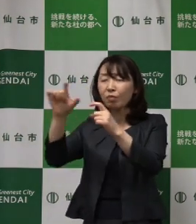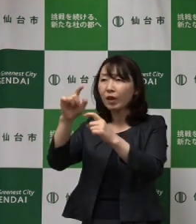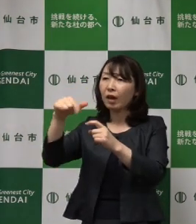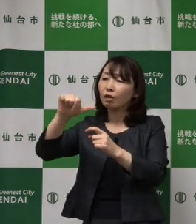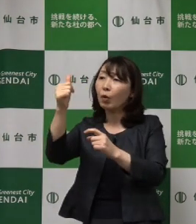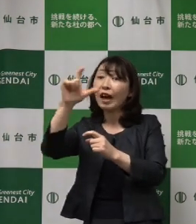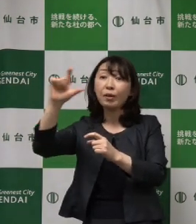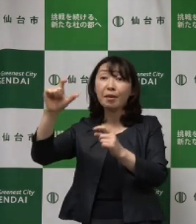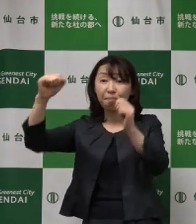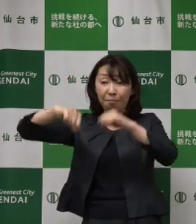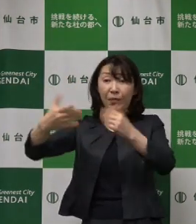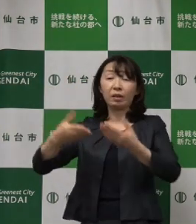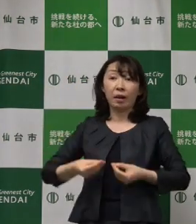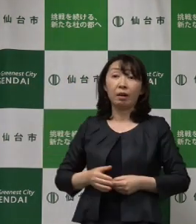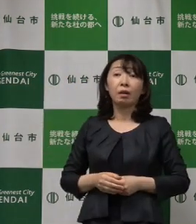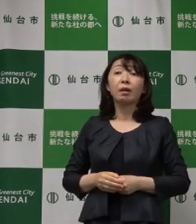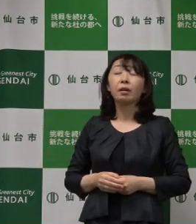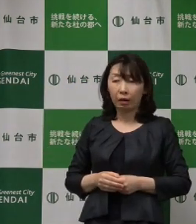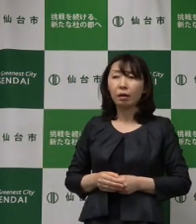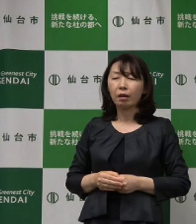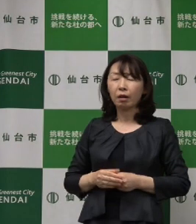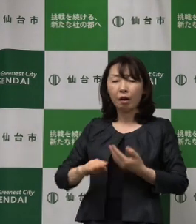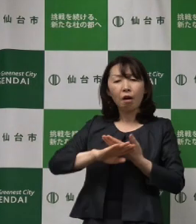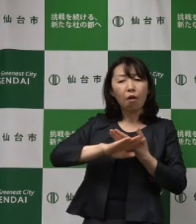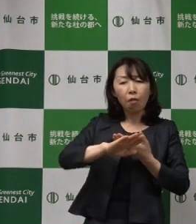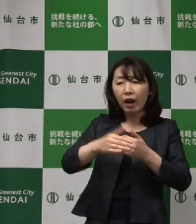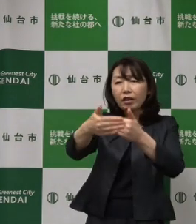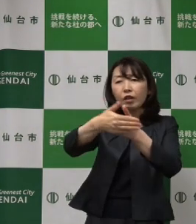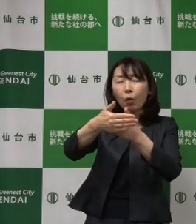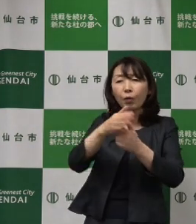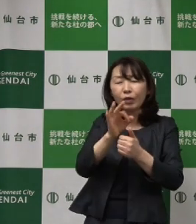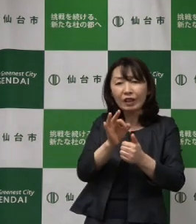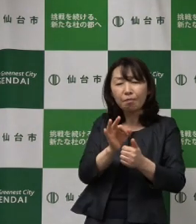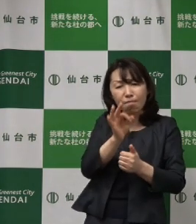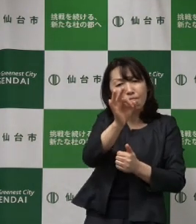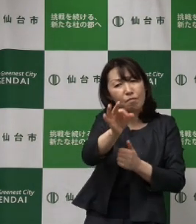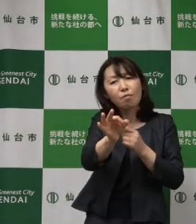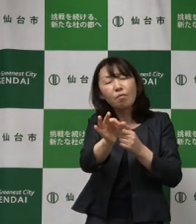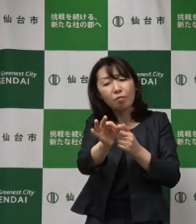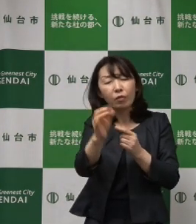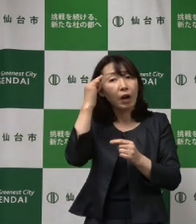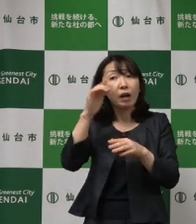ます。はい、それ以外にいわゆる協力金のようなものをお支払いするという考えは今とございません。